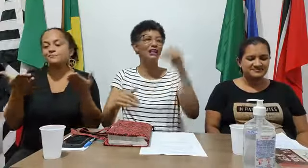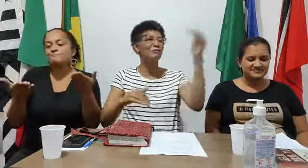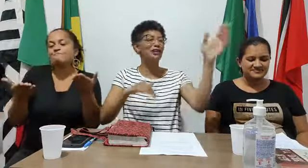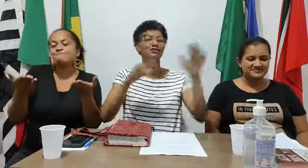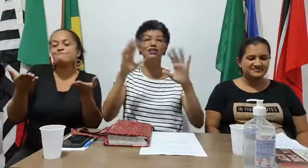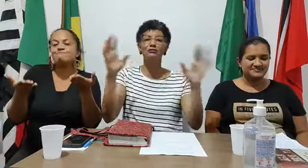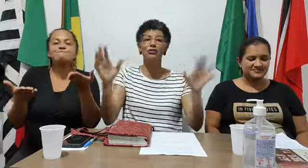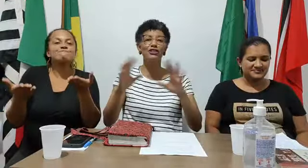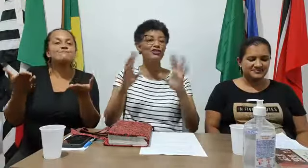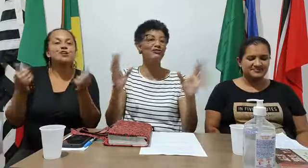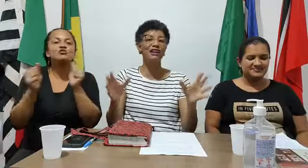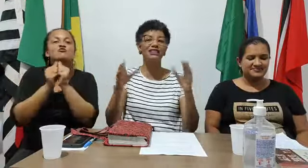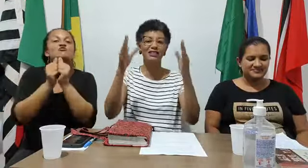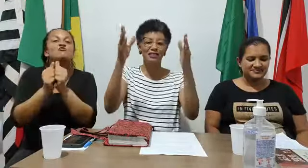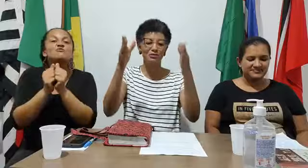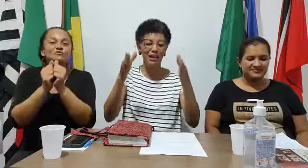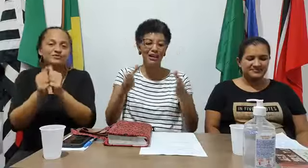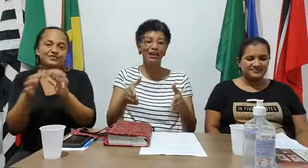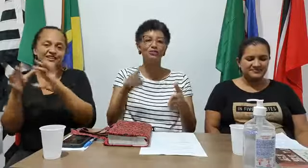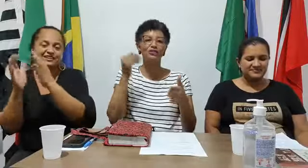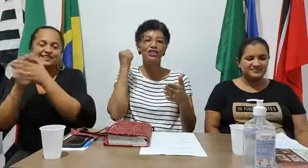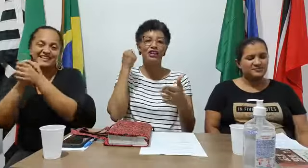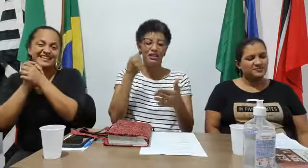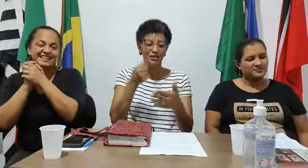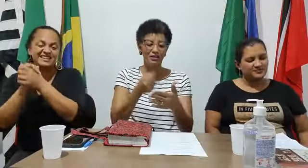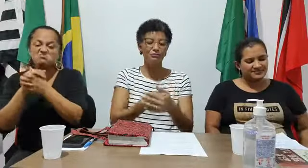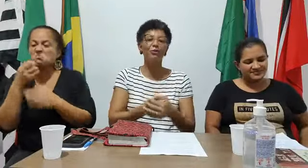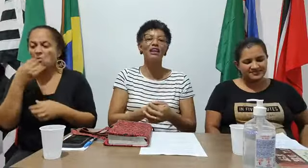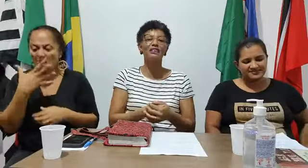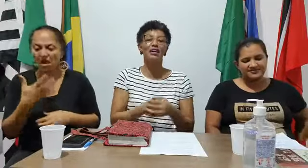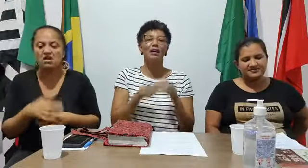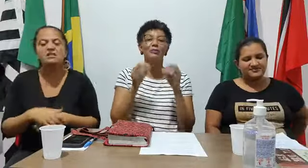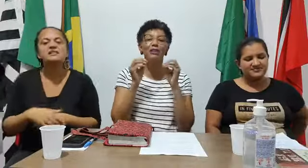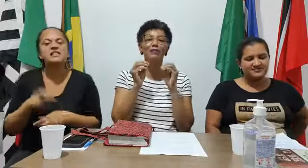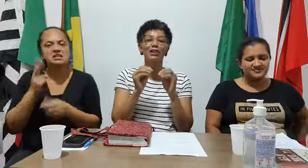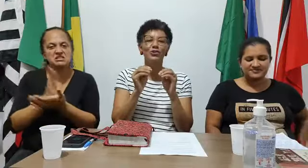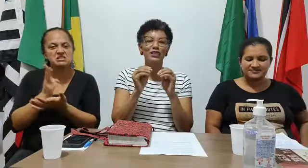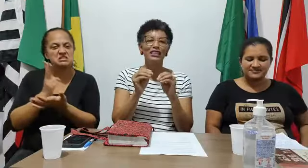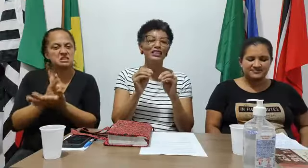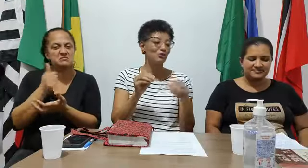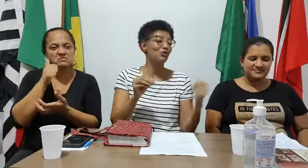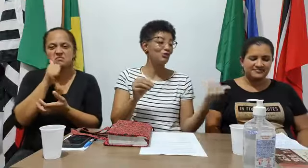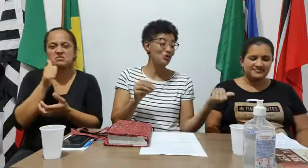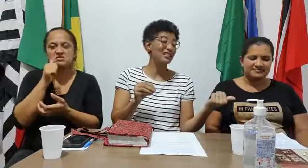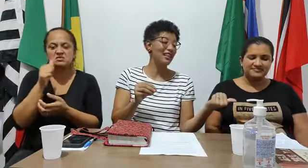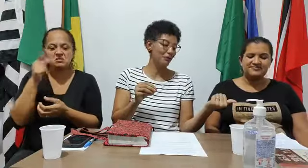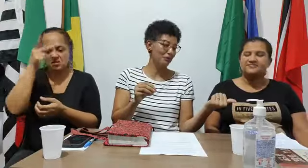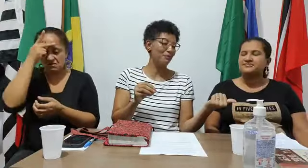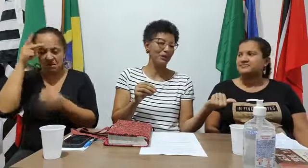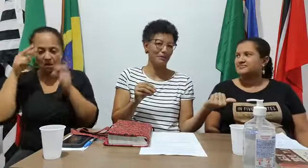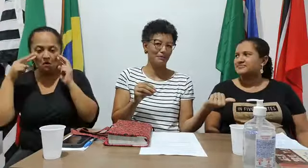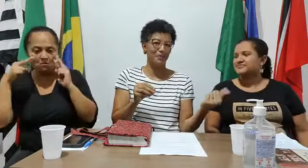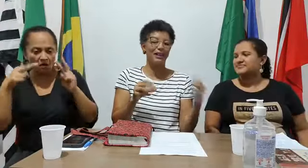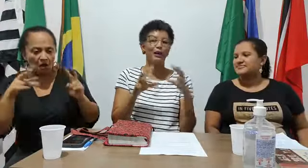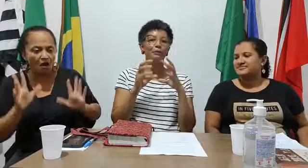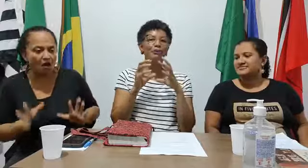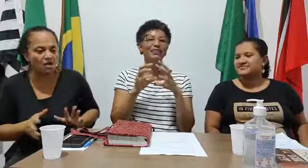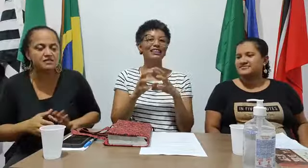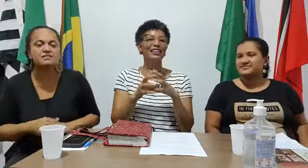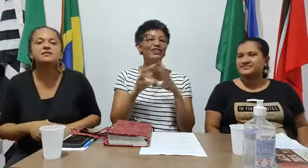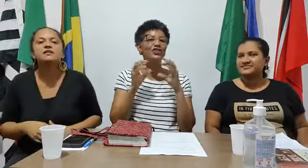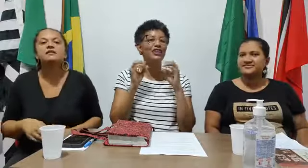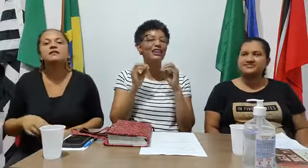do lar, na empresa, onde você for, onde você estiver, você vai ser um canal de influência. Porque uma das coisas que Deus nos deu, Fabi, é